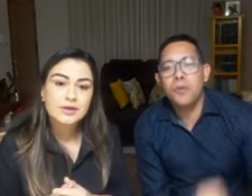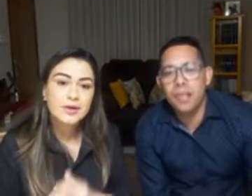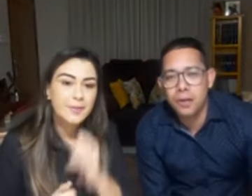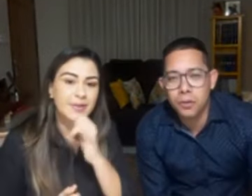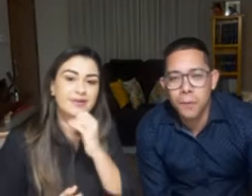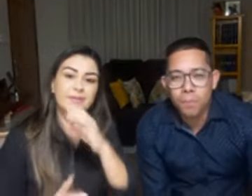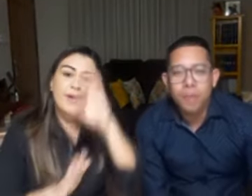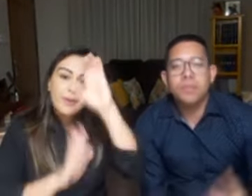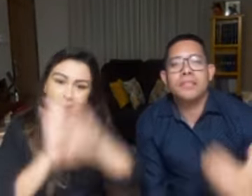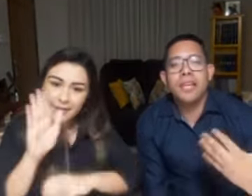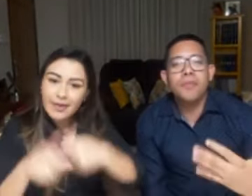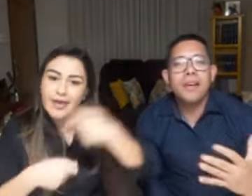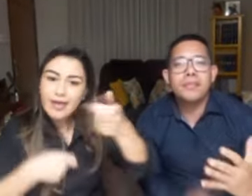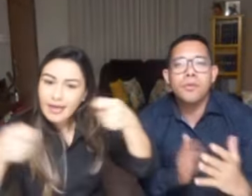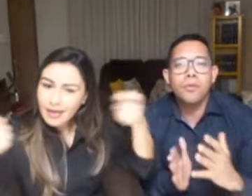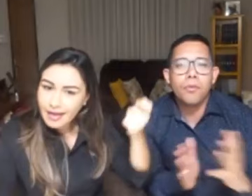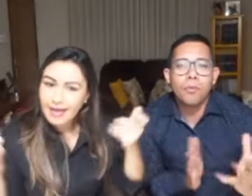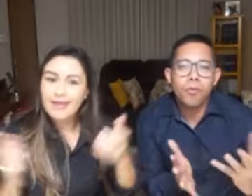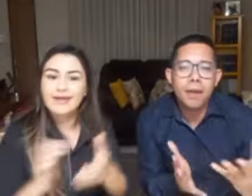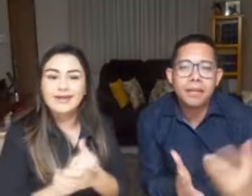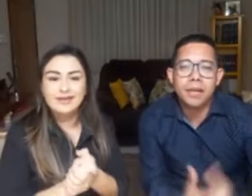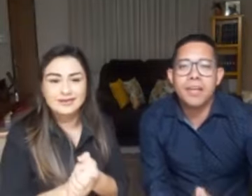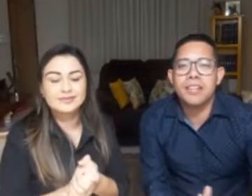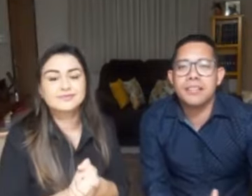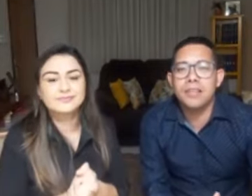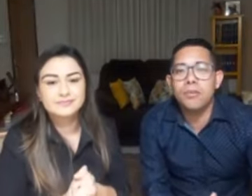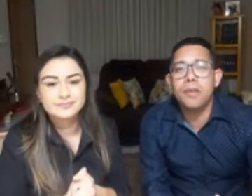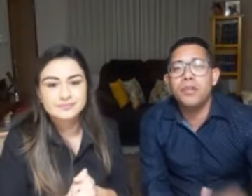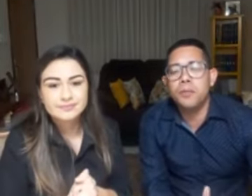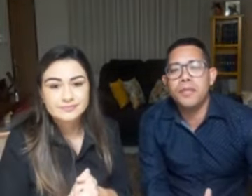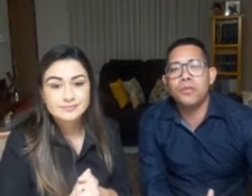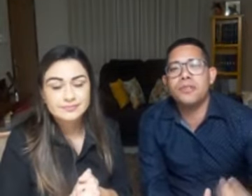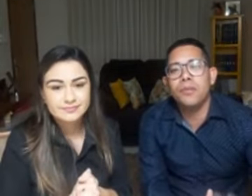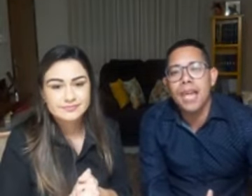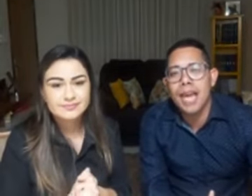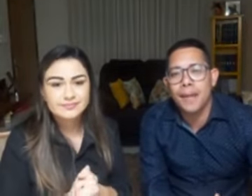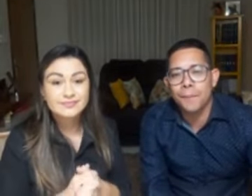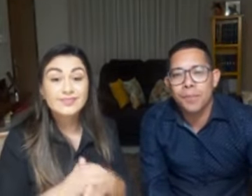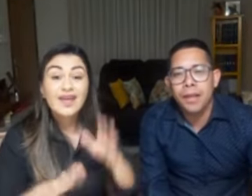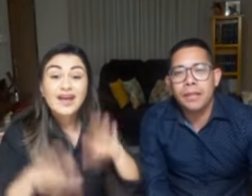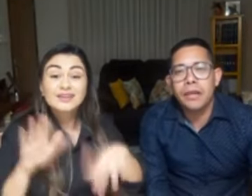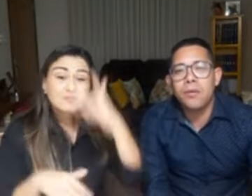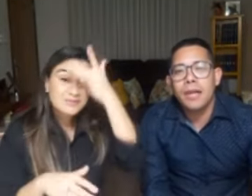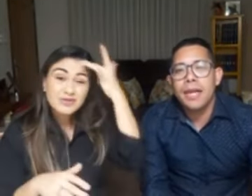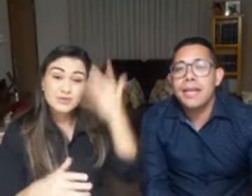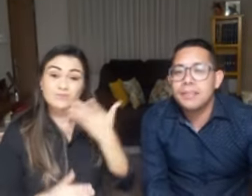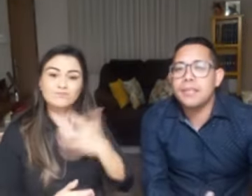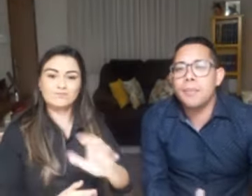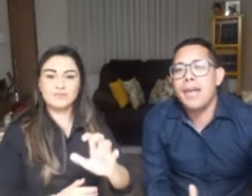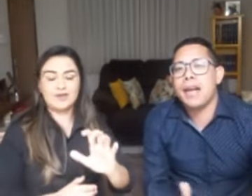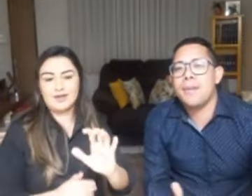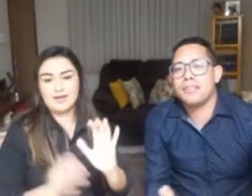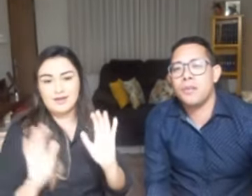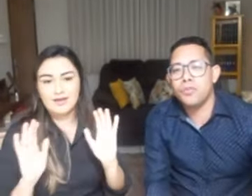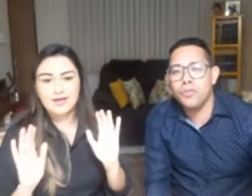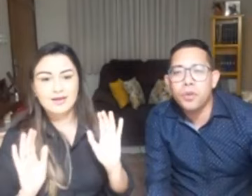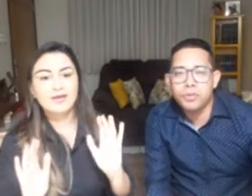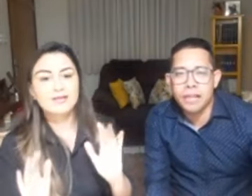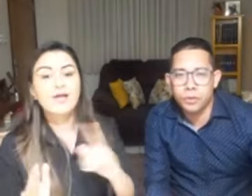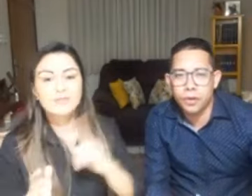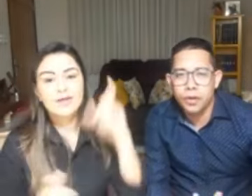enviar currículo. Você tem que fazer uma intermediação que muitas pessoas não querem. Então, esse também acaba sendo